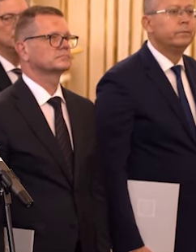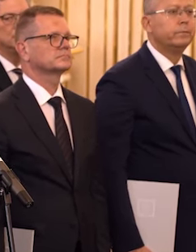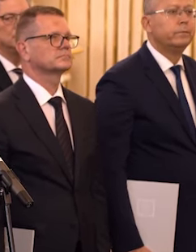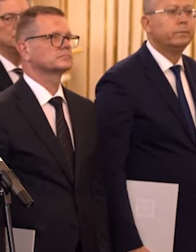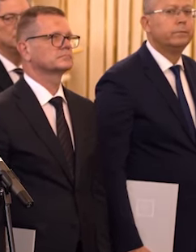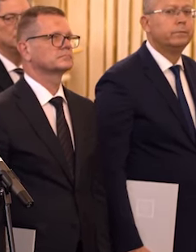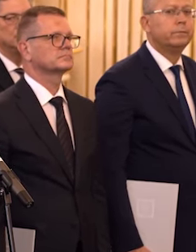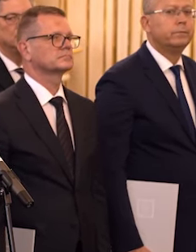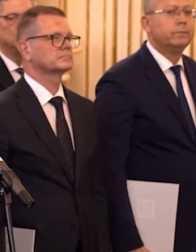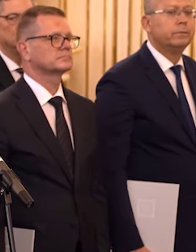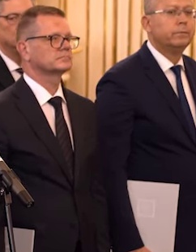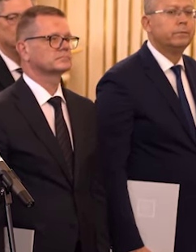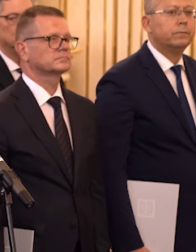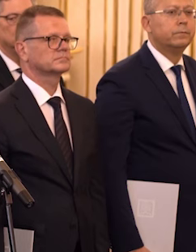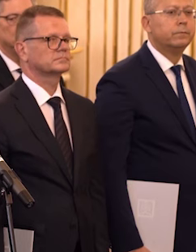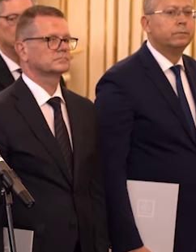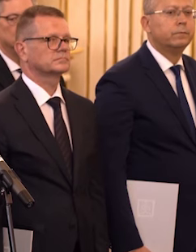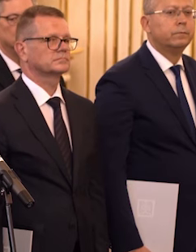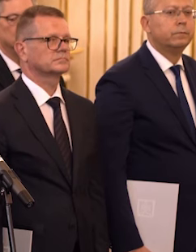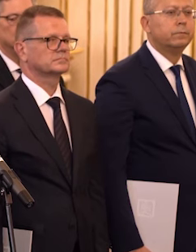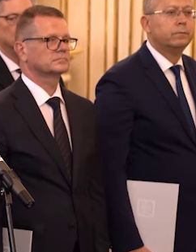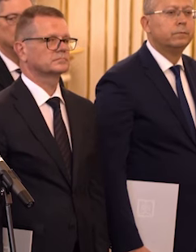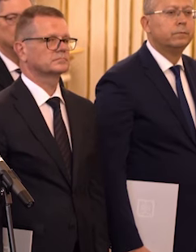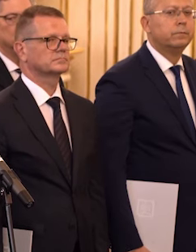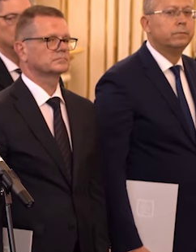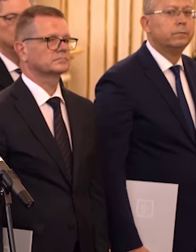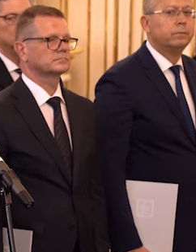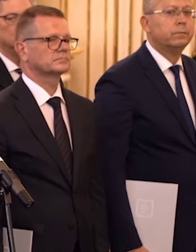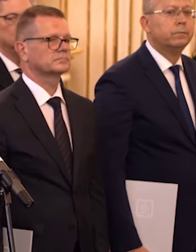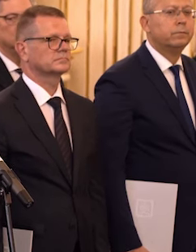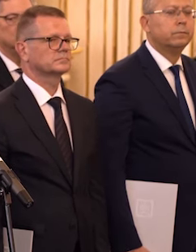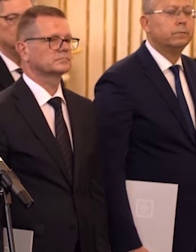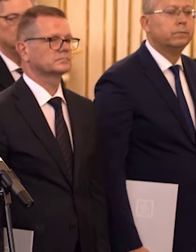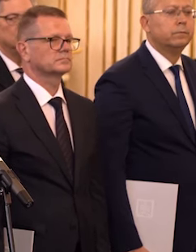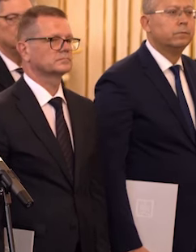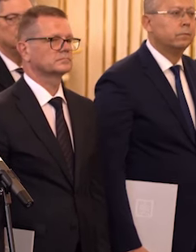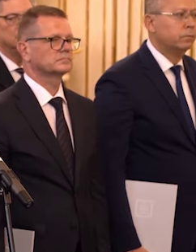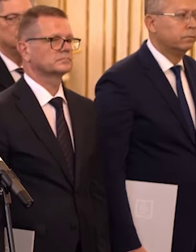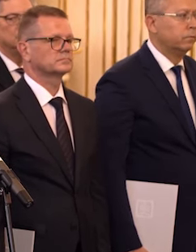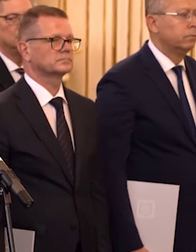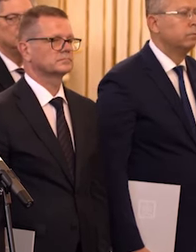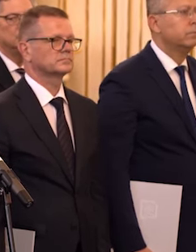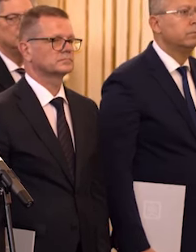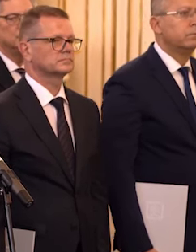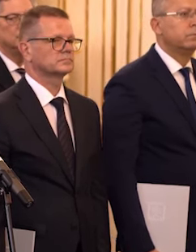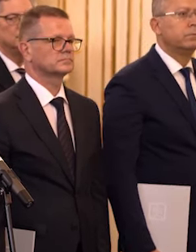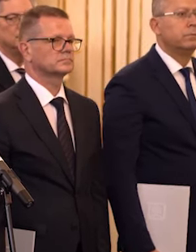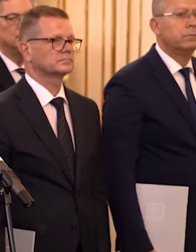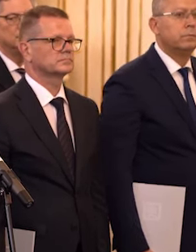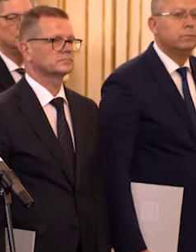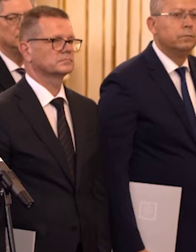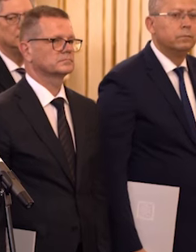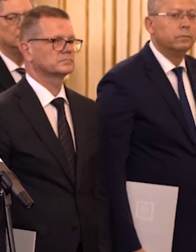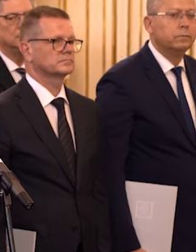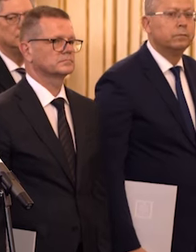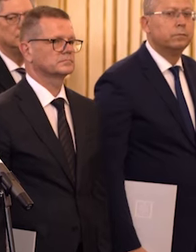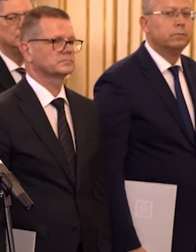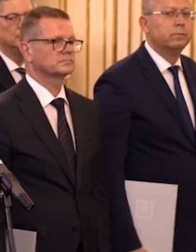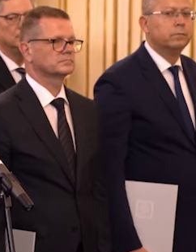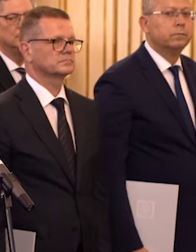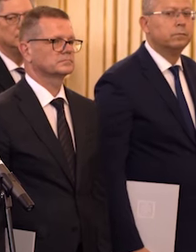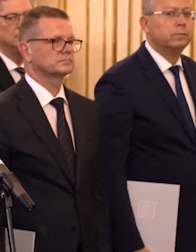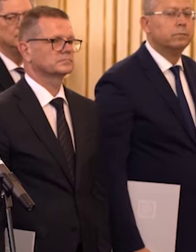som zložil 4. sľub ako predseda vlády Slovenskej republiky. Nehovorím to preto, aby som niekomu pripomínal